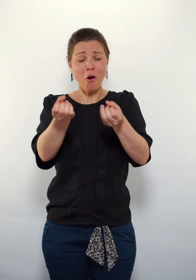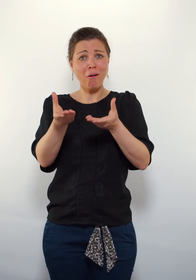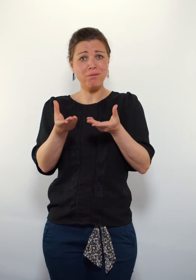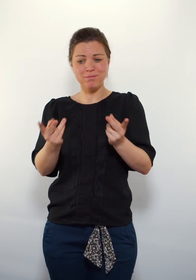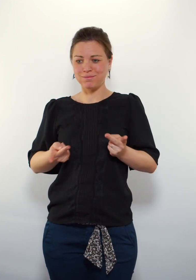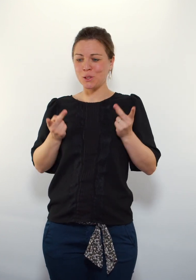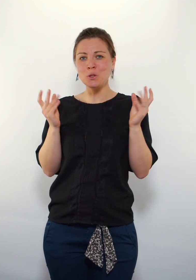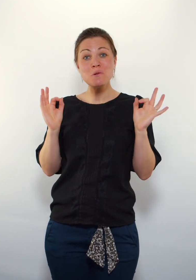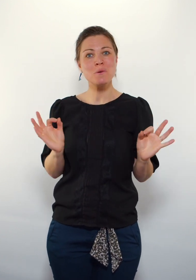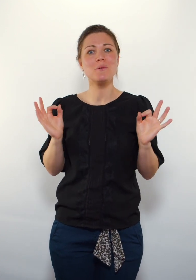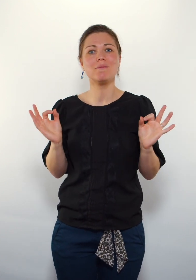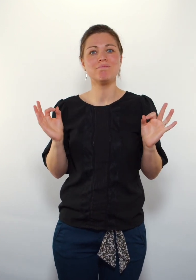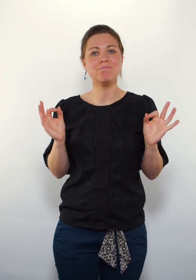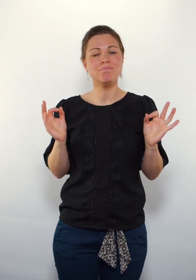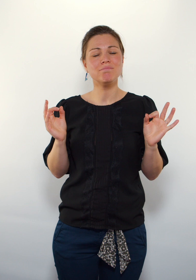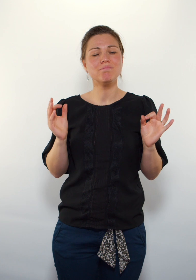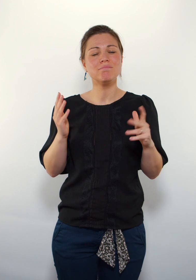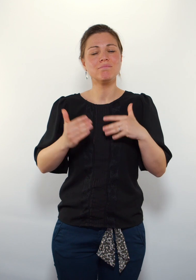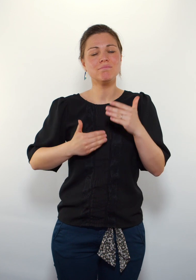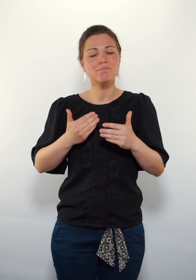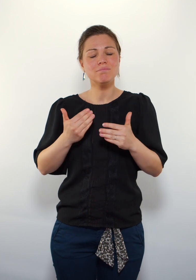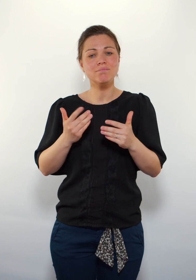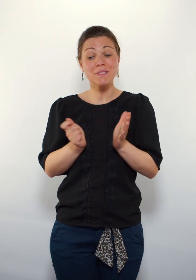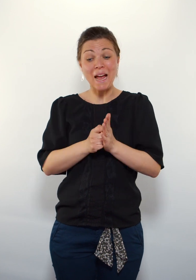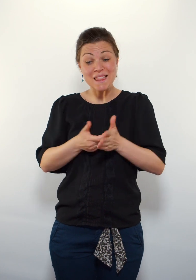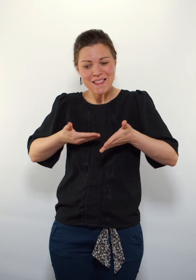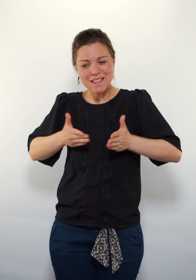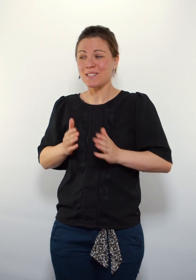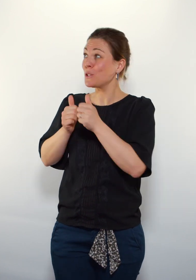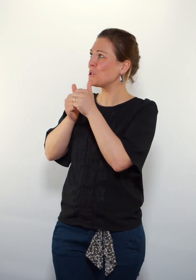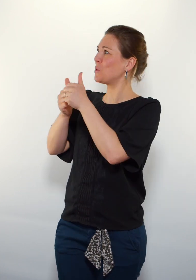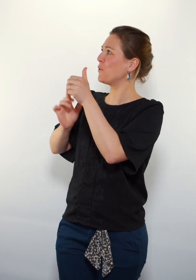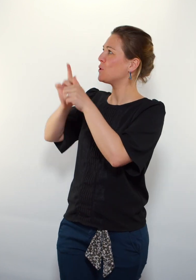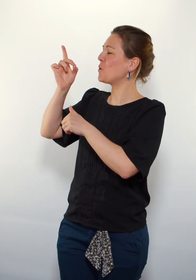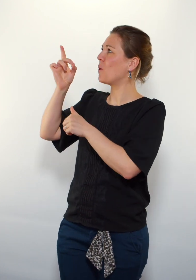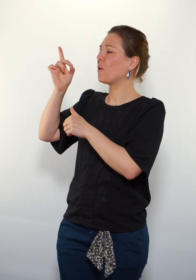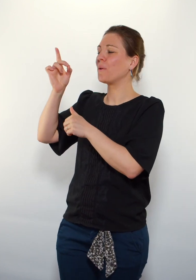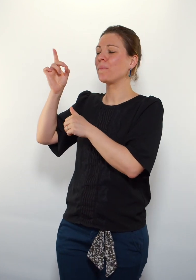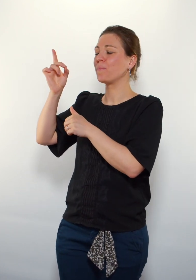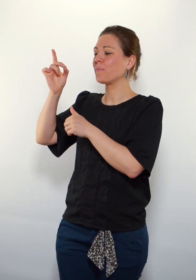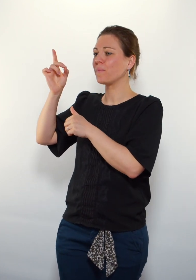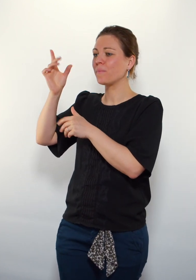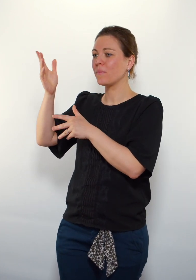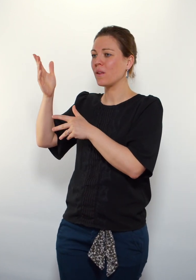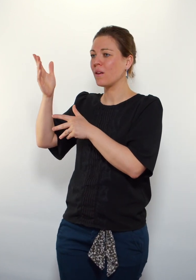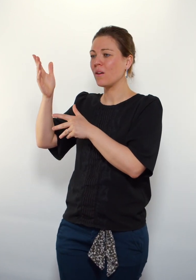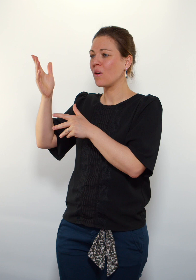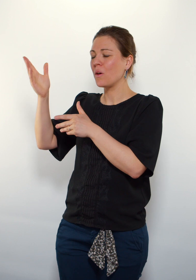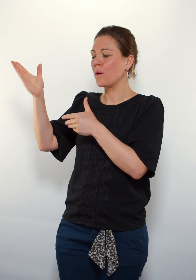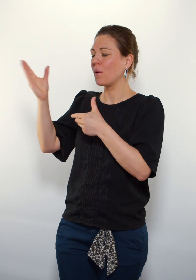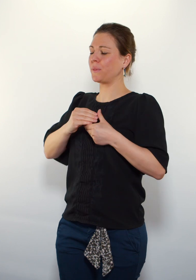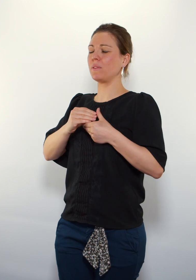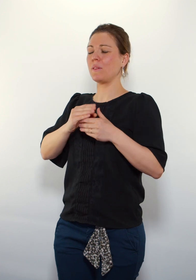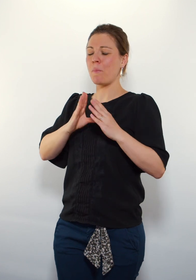quoi. Et puis finalement, quand j'ai juste pris cette décision de suivre Dieu, j'ai eu